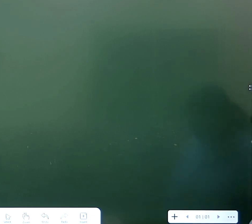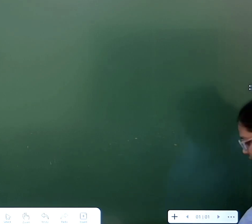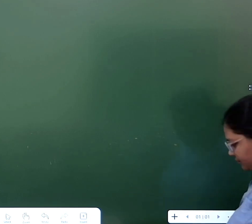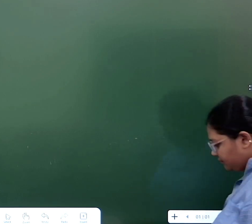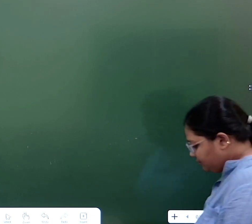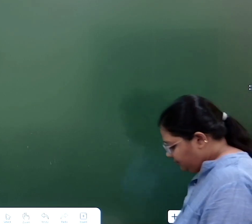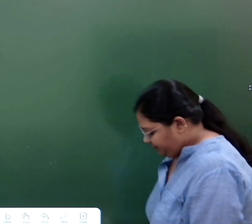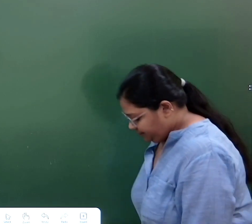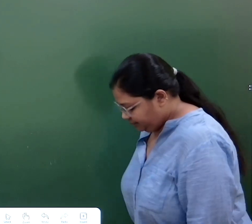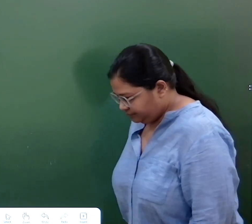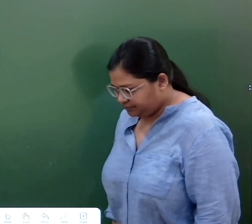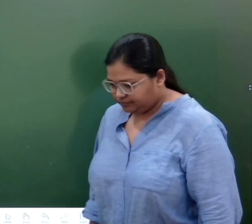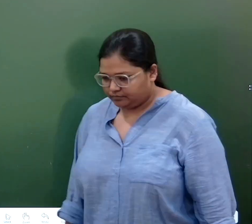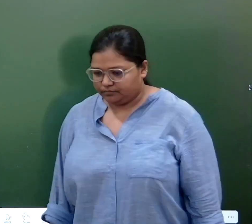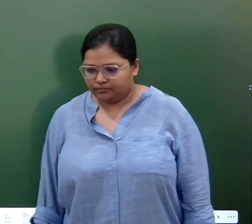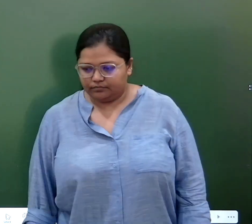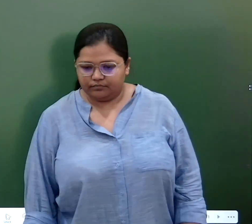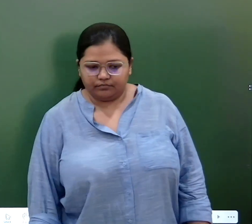माधवाचार्य,